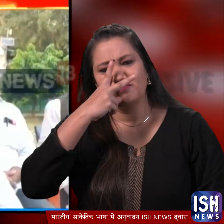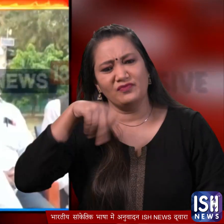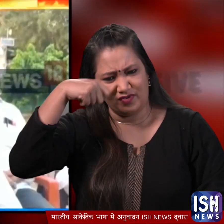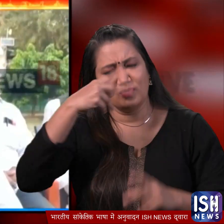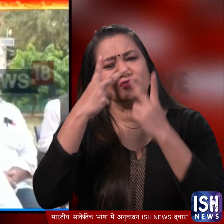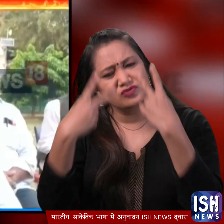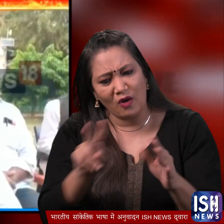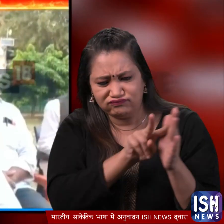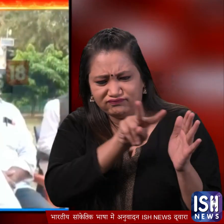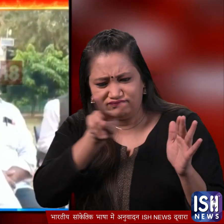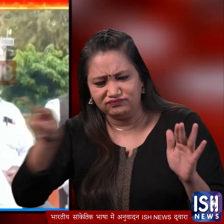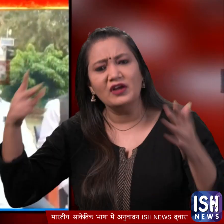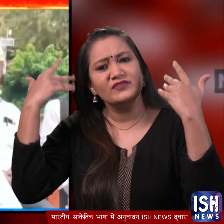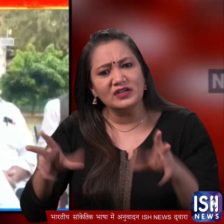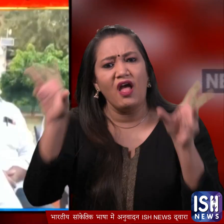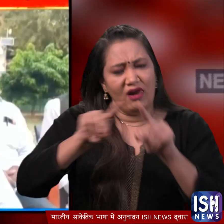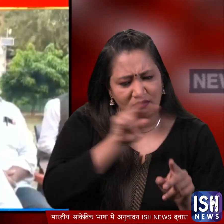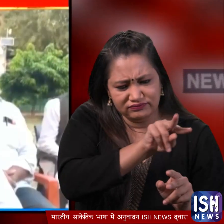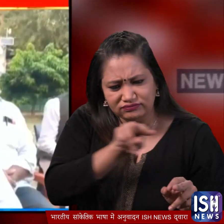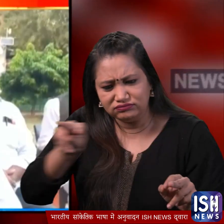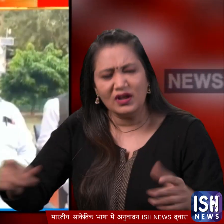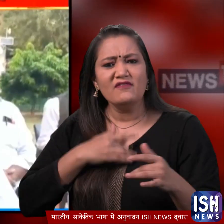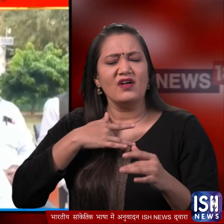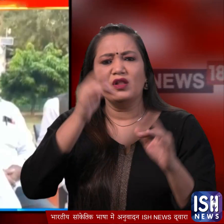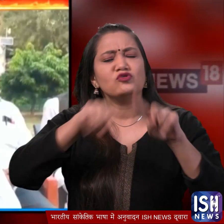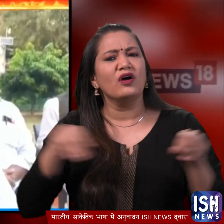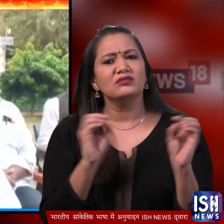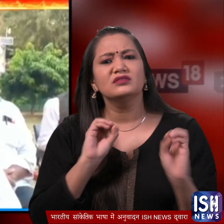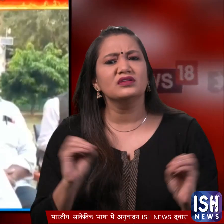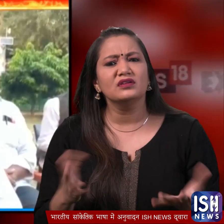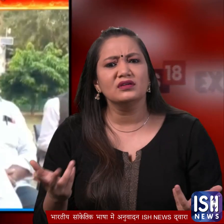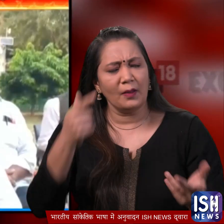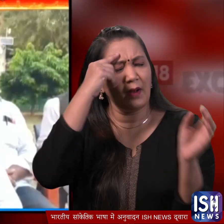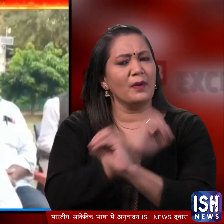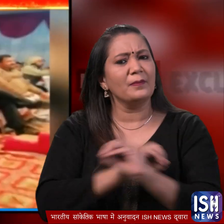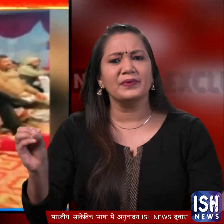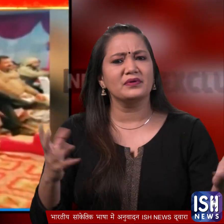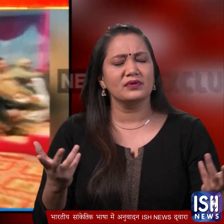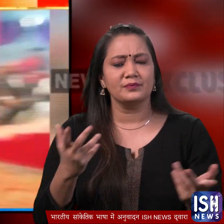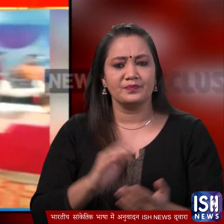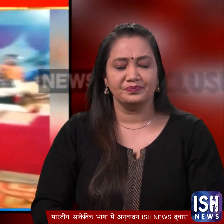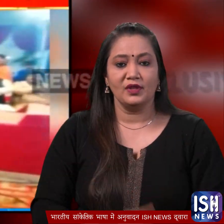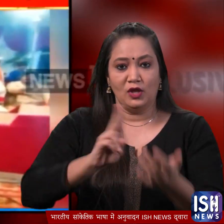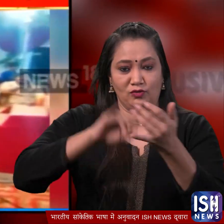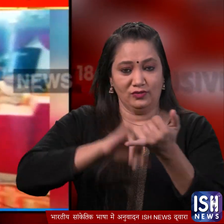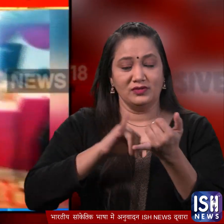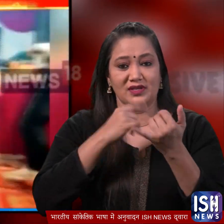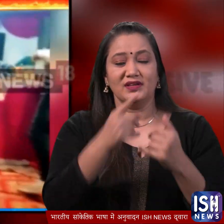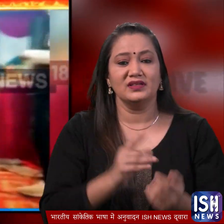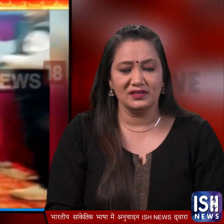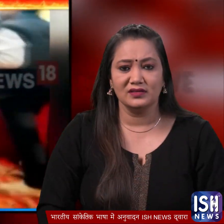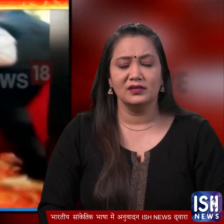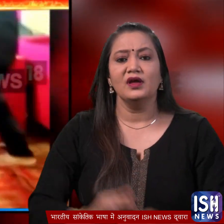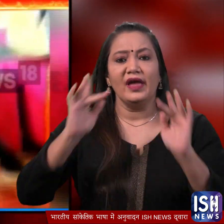है। वह वीडियो हम देख रहे हैं, बार बार देखते हैं, लेकिन उस वीडियो में कोई स्पष्ट फिगर है नहीं। नूनू सिंह दावा कर रहे हैं कि